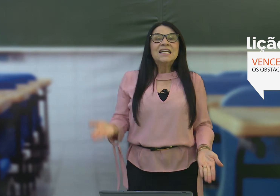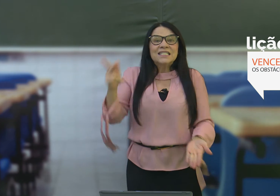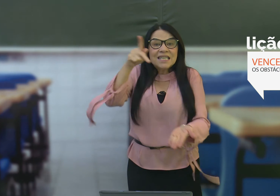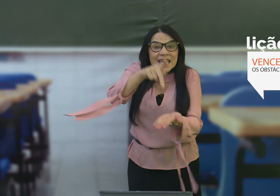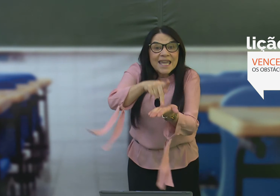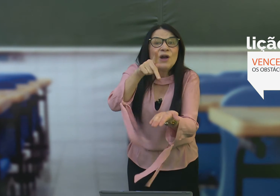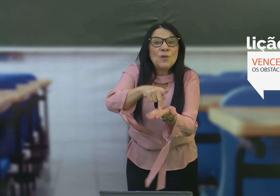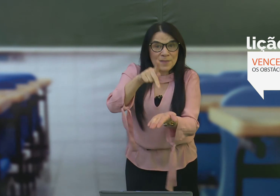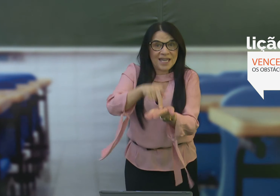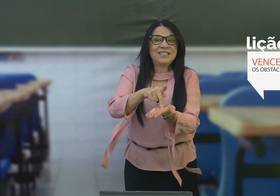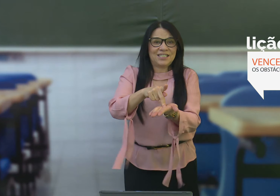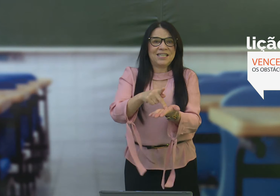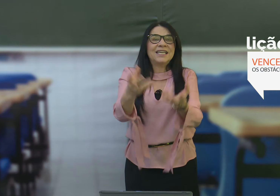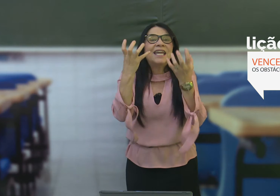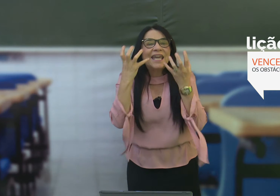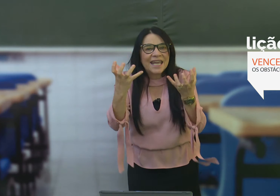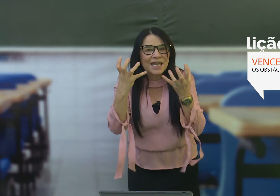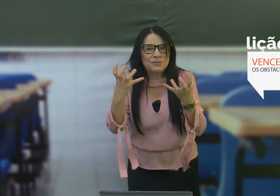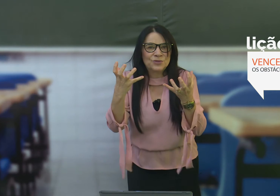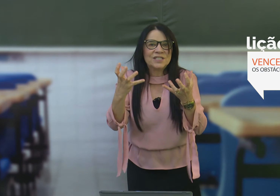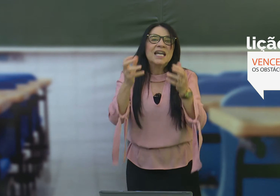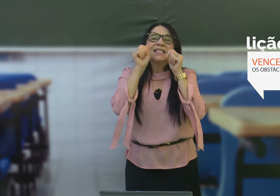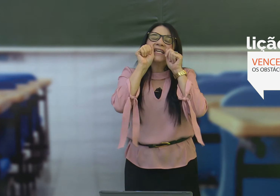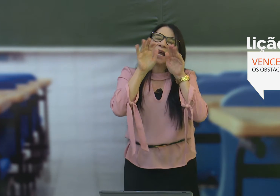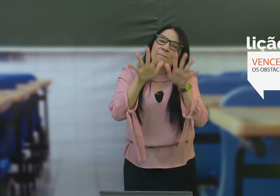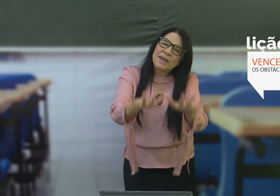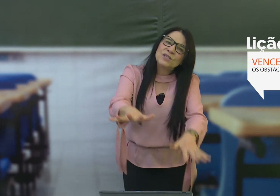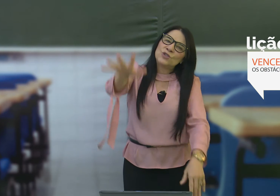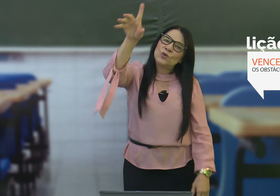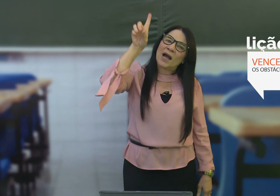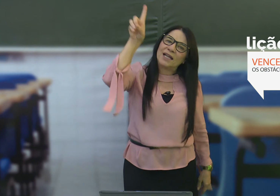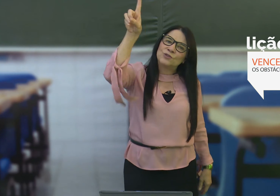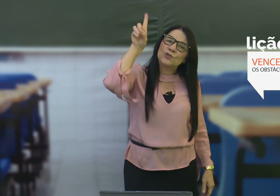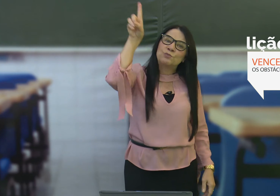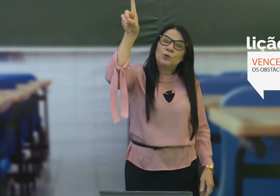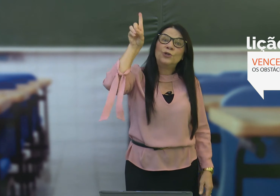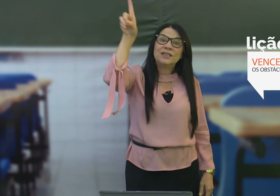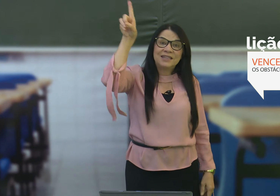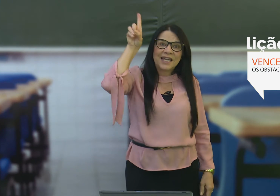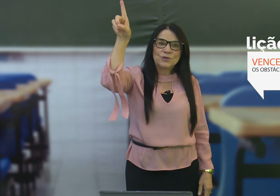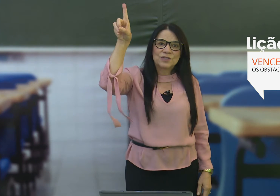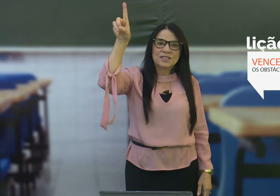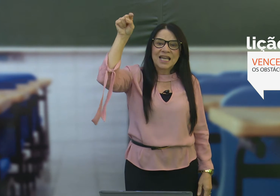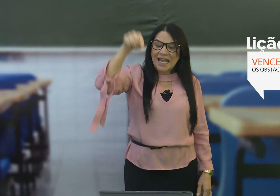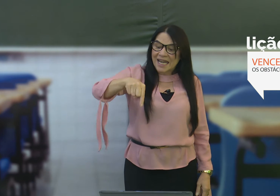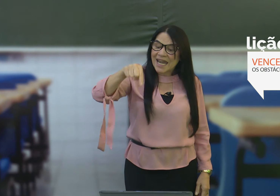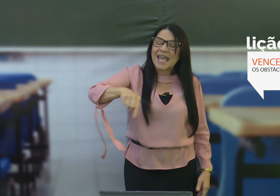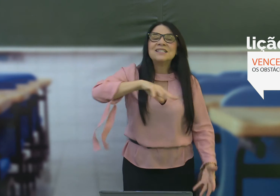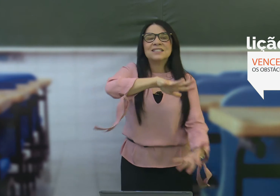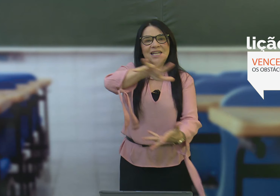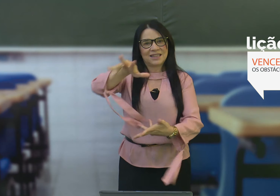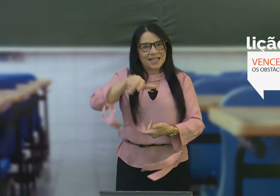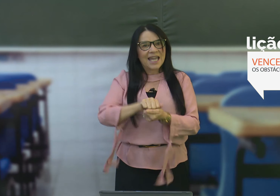Se realmente queremos ser abençoados por Deus nesta